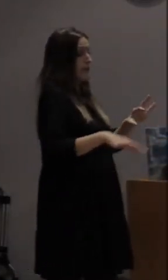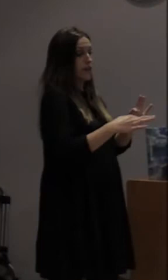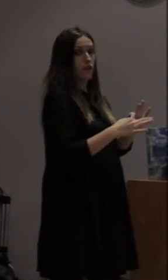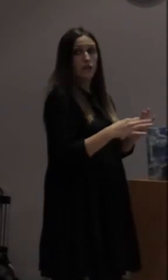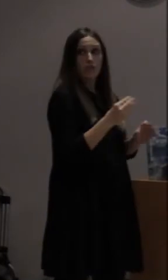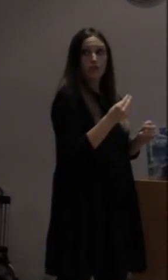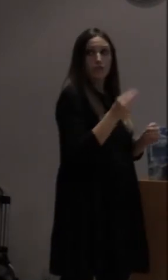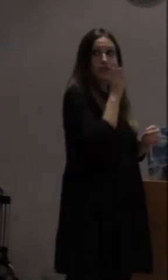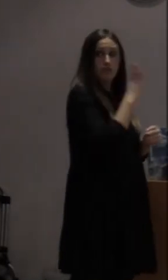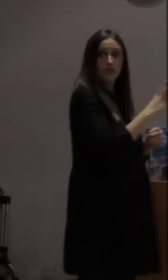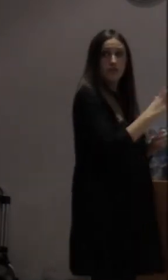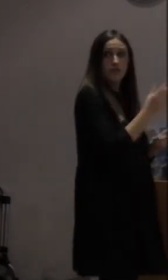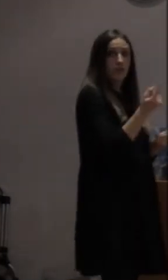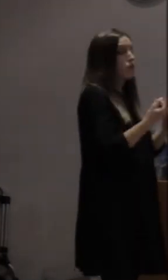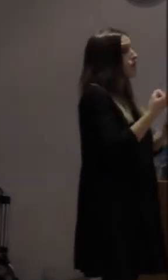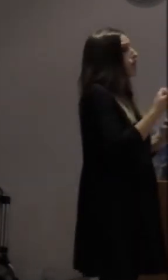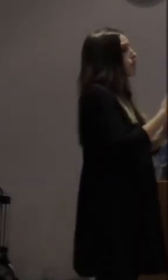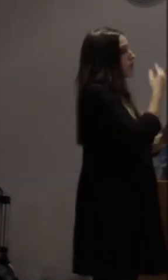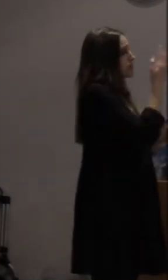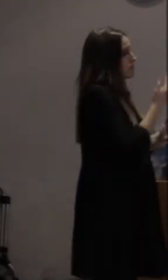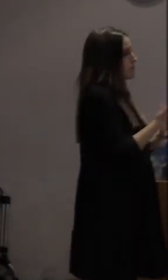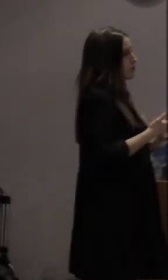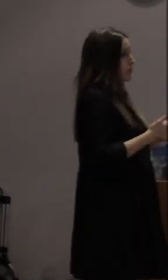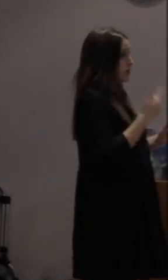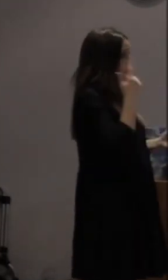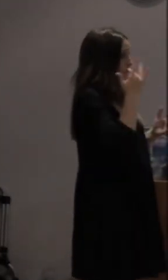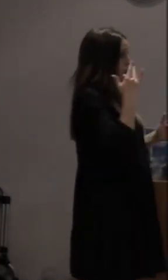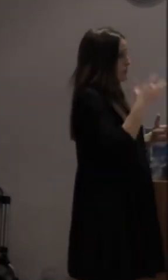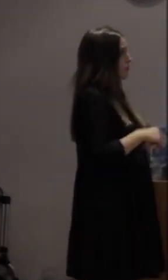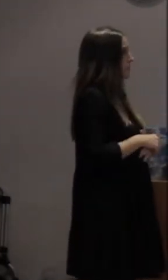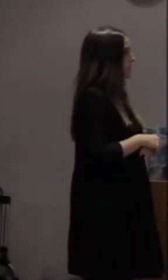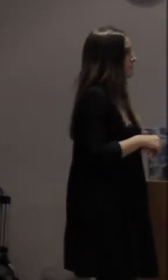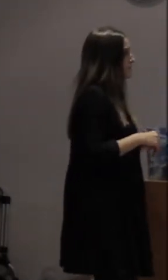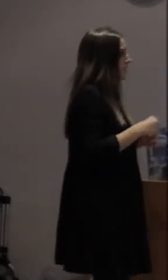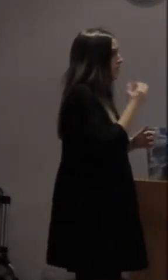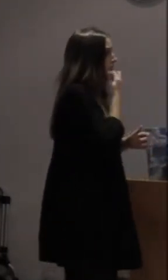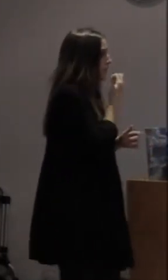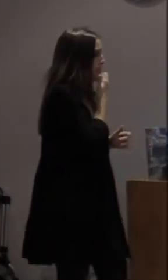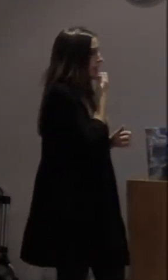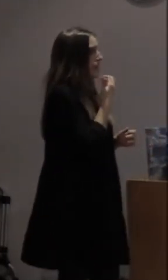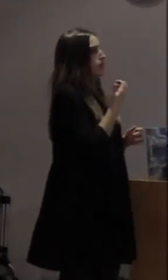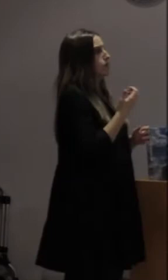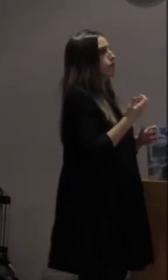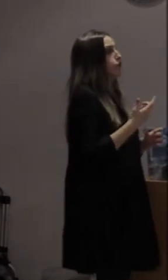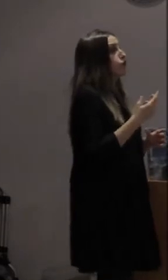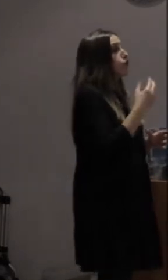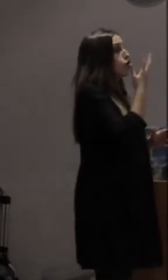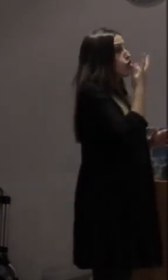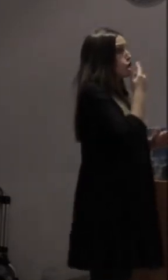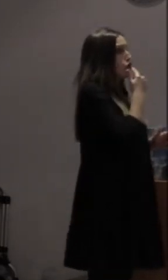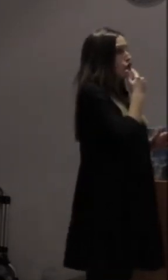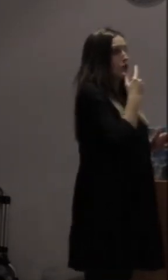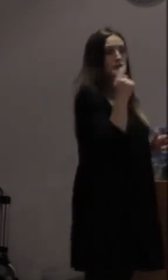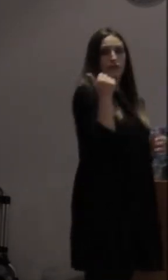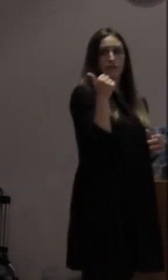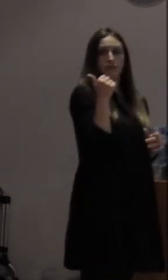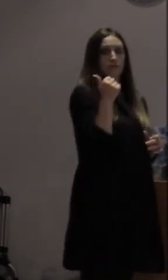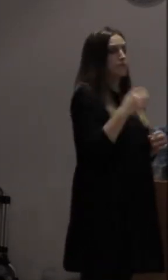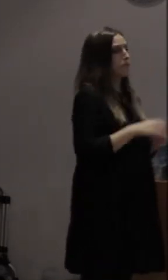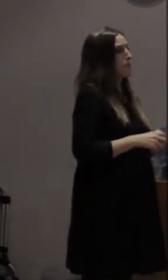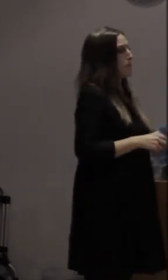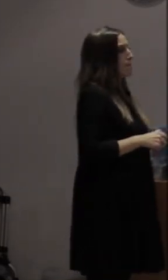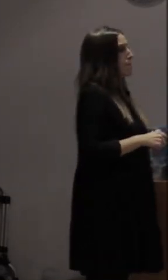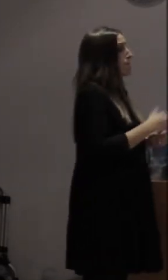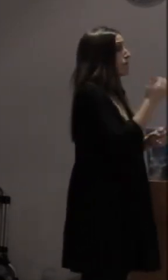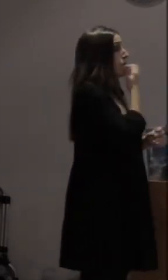manera muy directa con algunas pinturas bastante conocidas. Por ejemplo, los colores que plasma Van Gogh en cuadros como Los